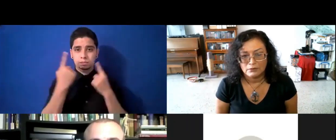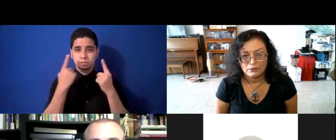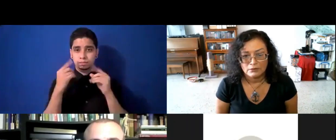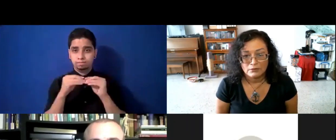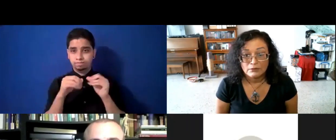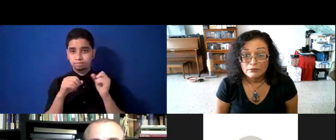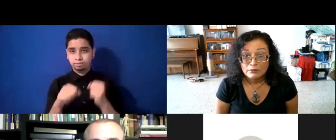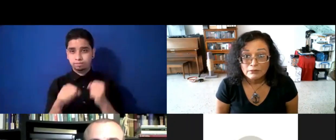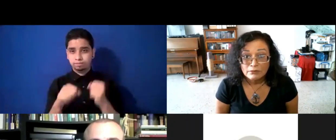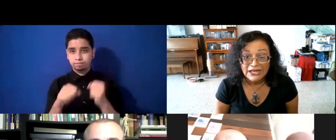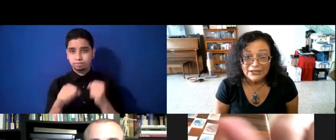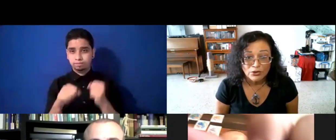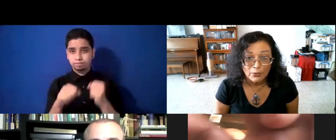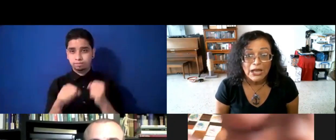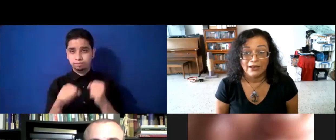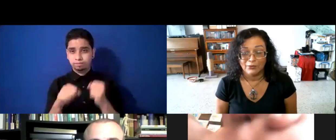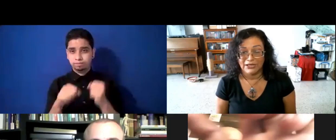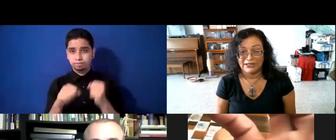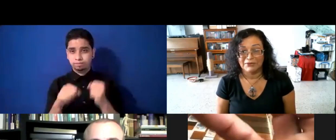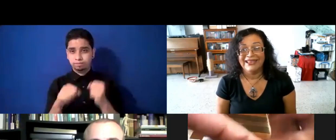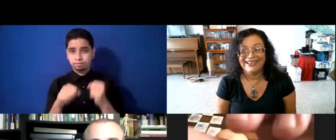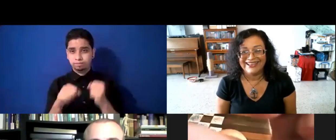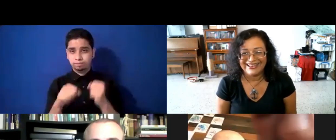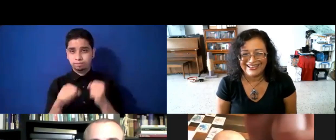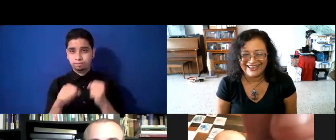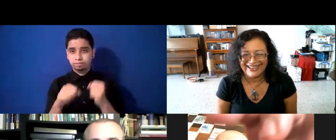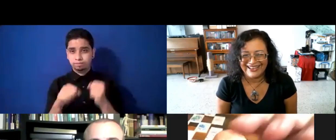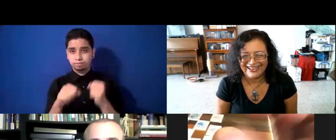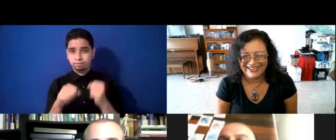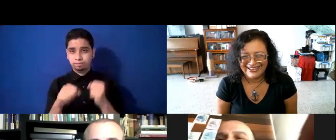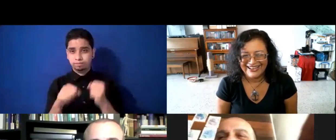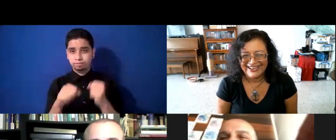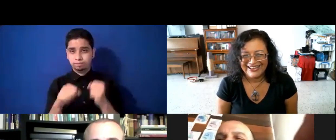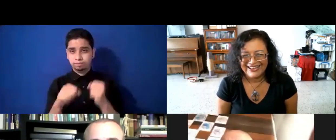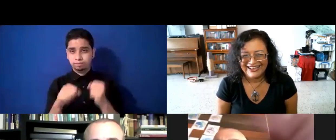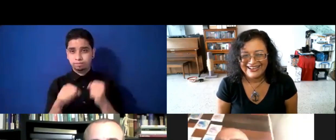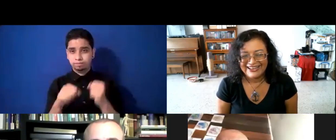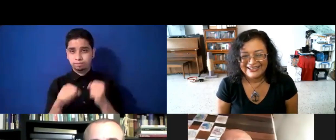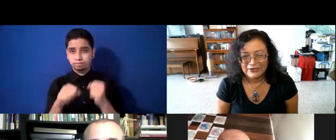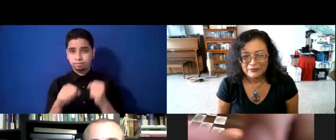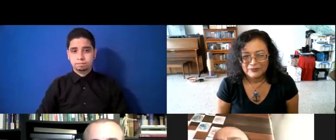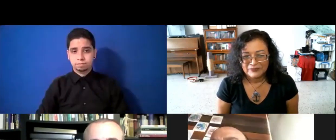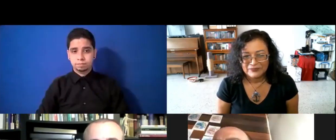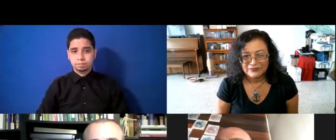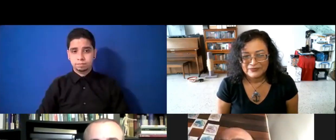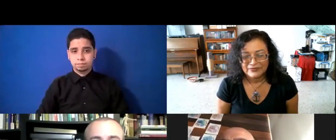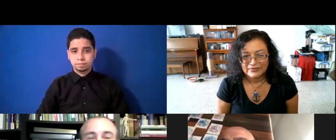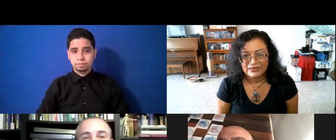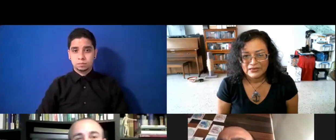pandemia. Espérate, que no te veo. Sí, aquí estoy, aquí estoy. Así es todo. Yo creo que incluso más fuerte que el mismo de la pandemia y es